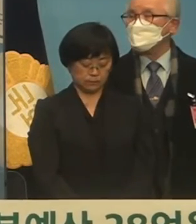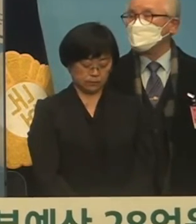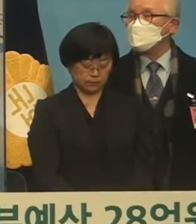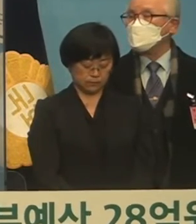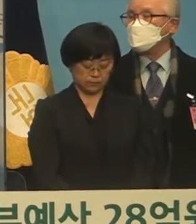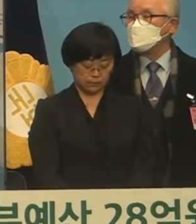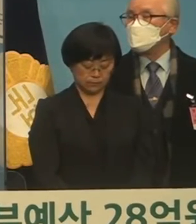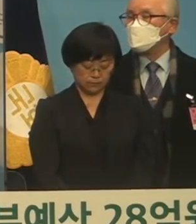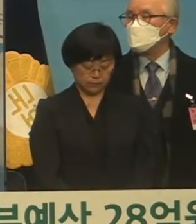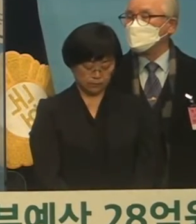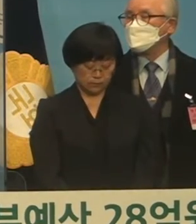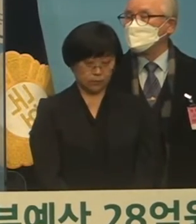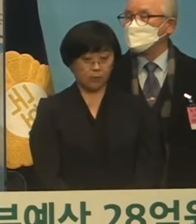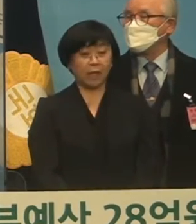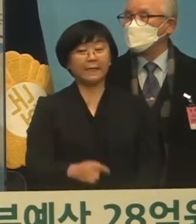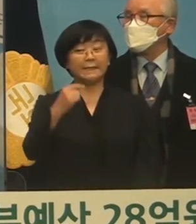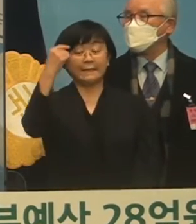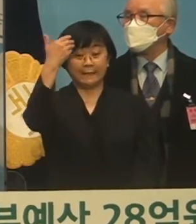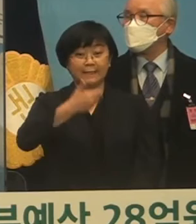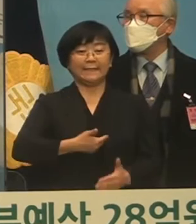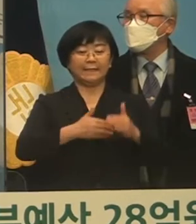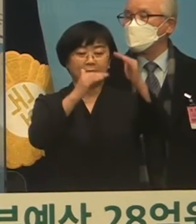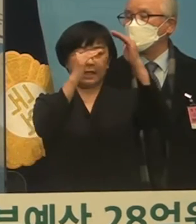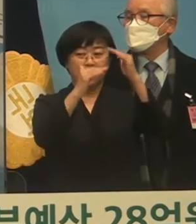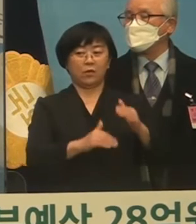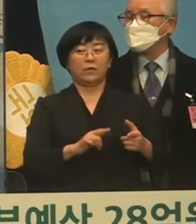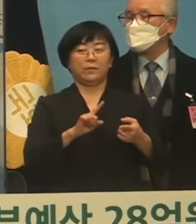네, 혹시 질의사항이 있으시면